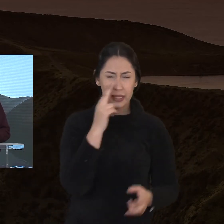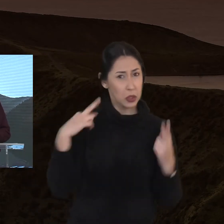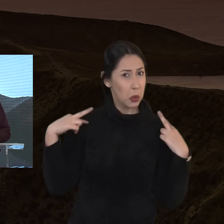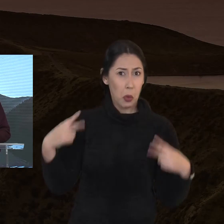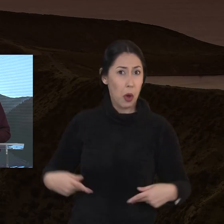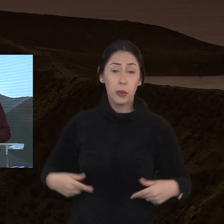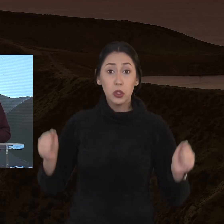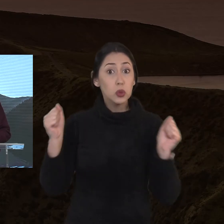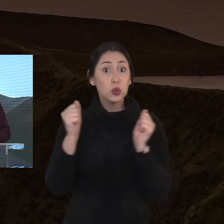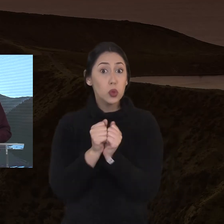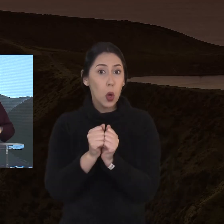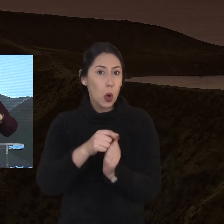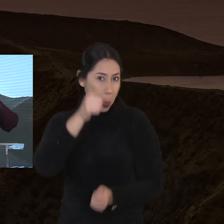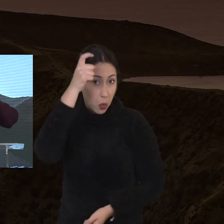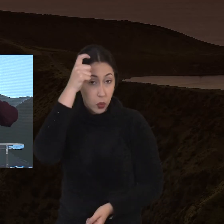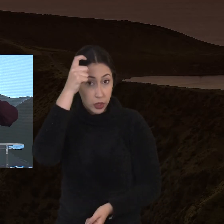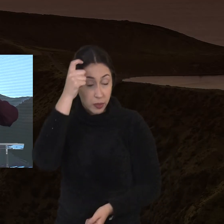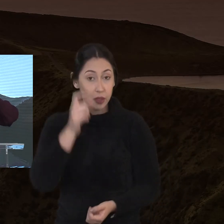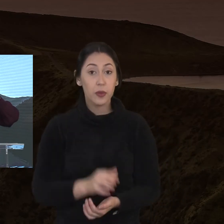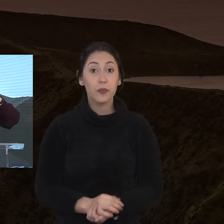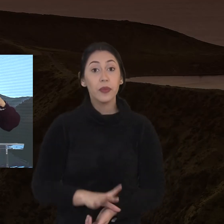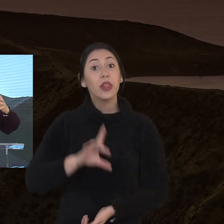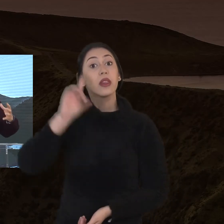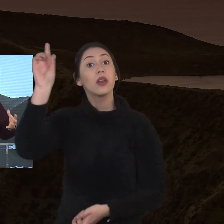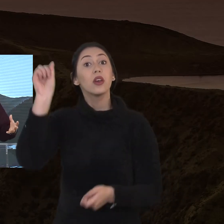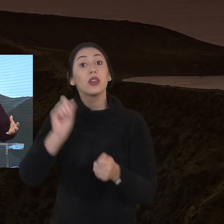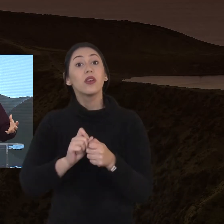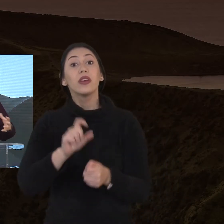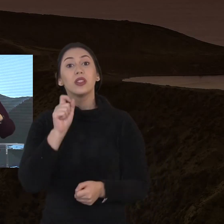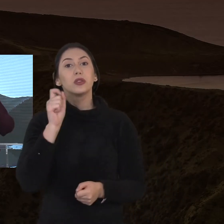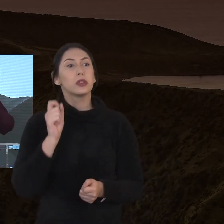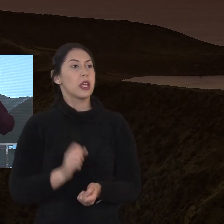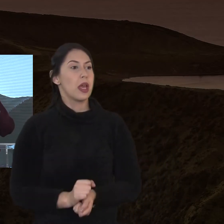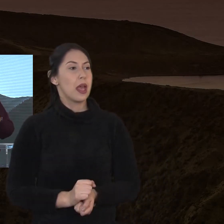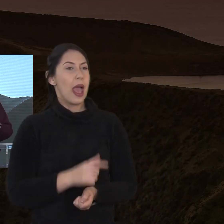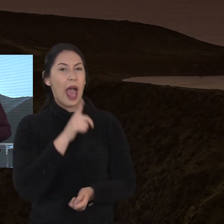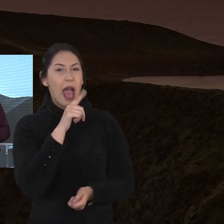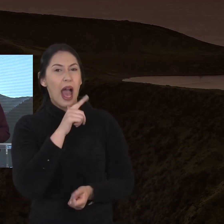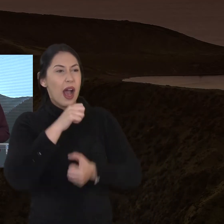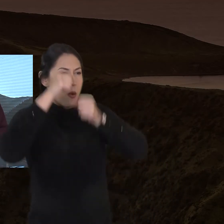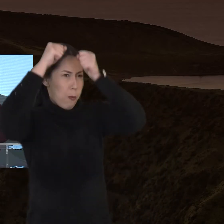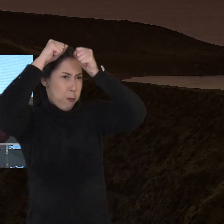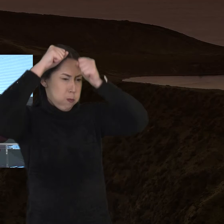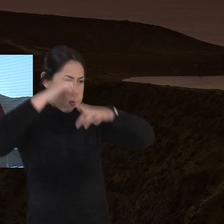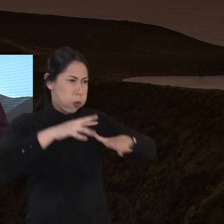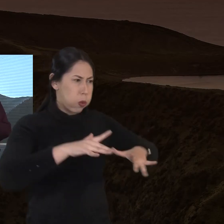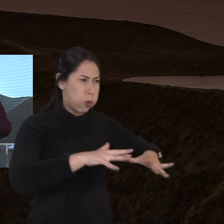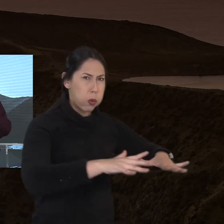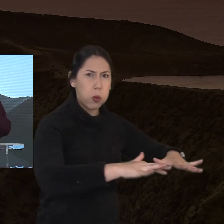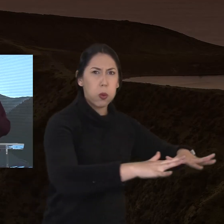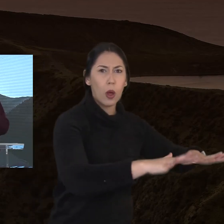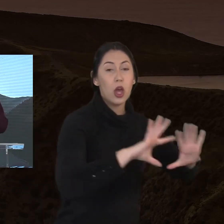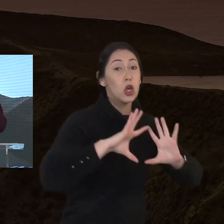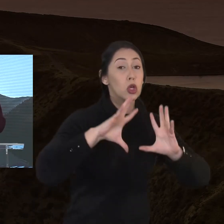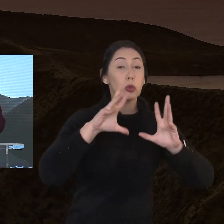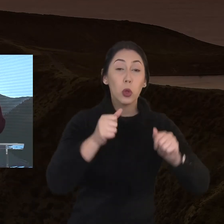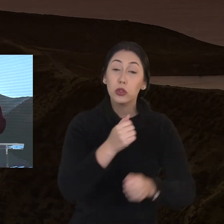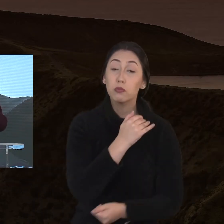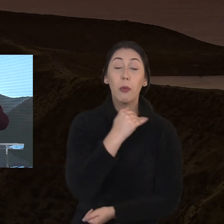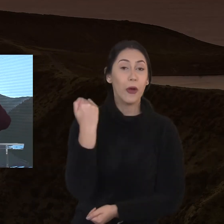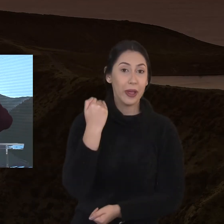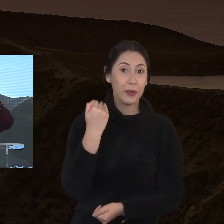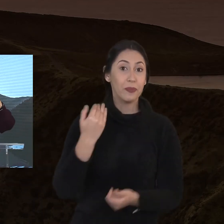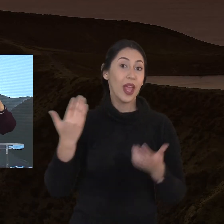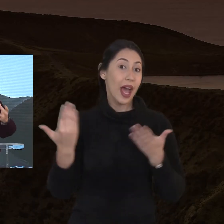a satanás de deus que que fez deus julgou a terra com água e eles morreram todos afogados e daí esses